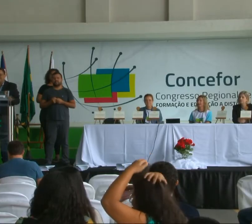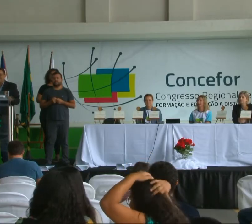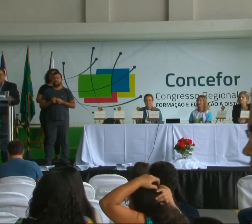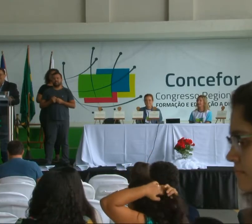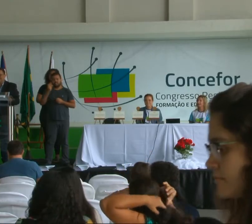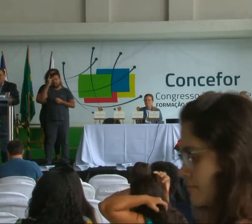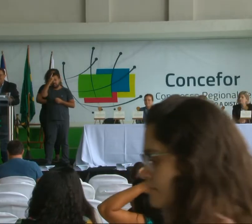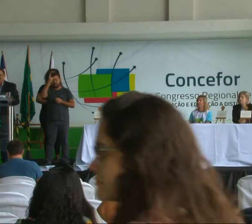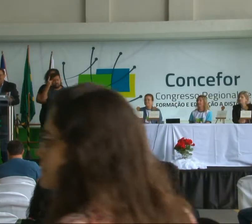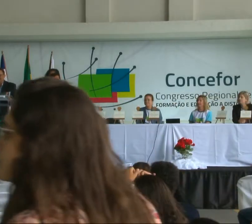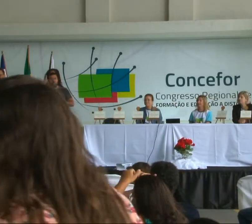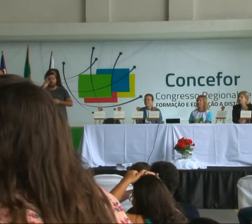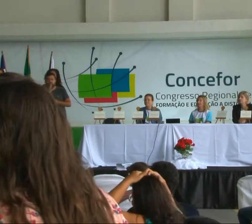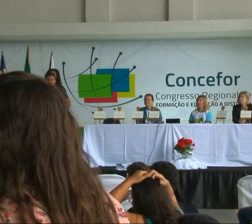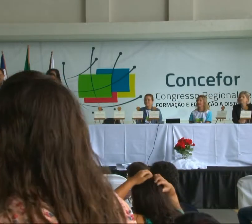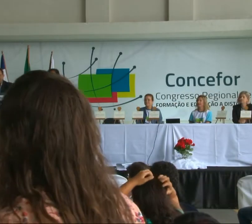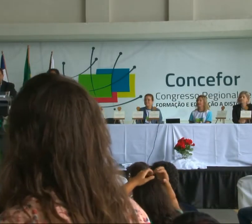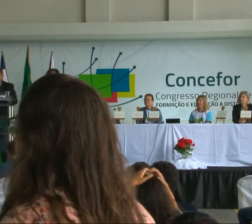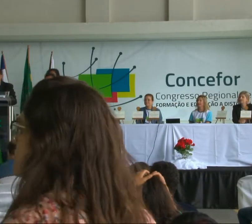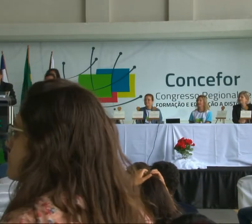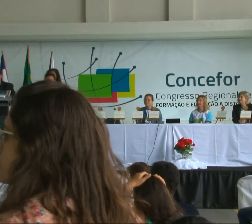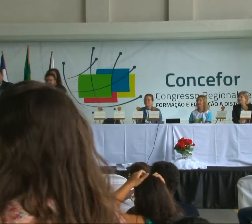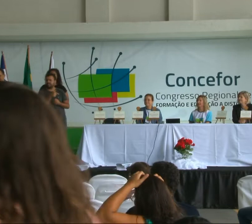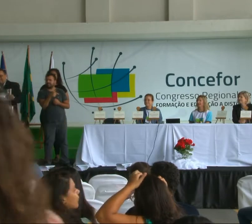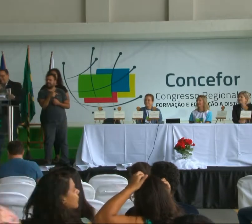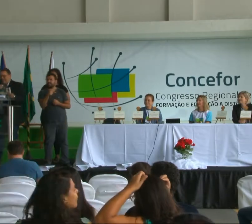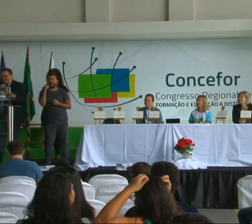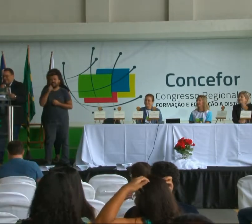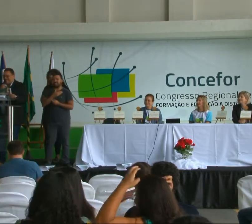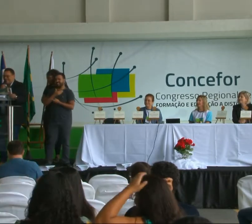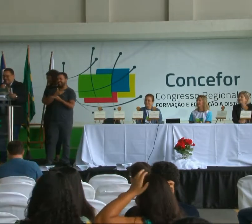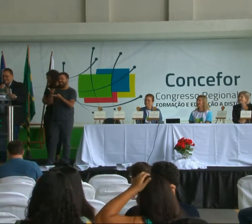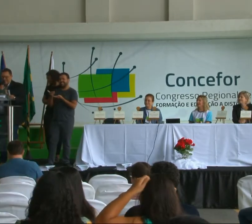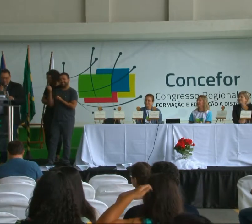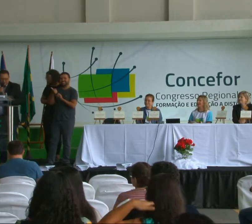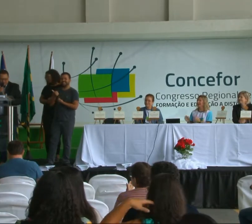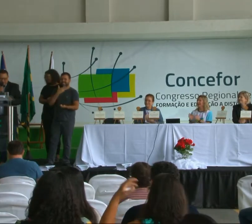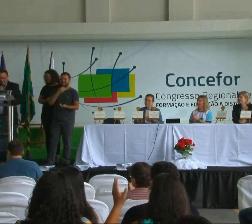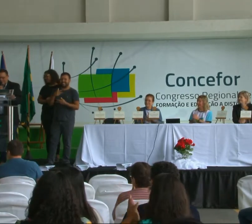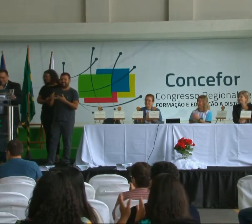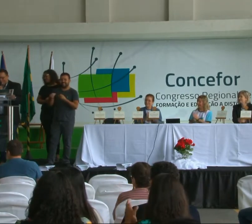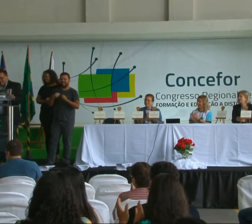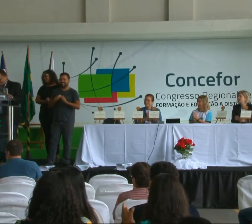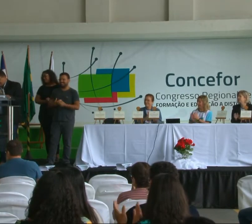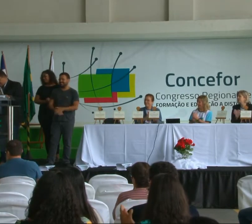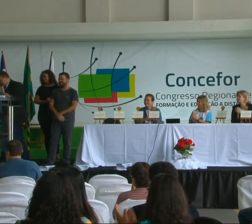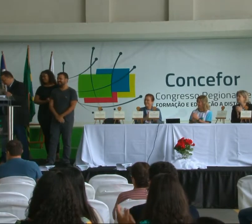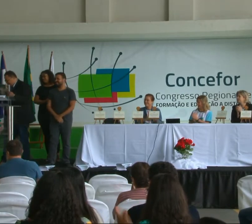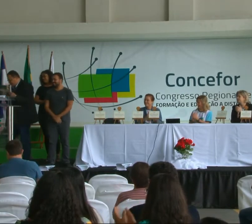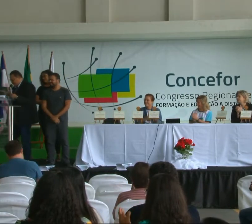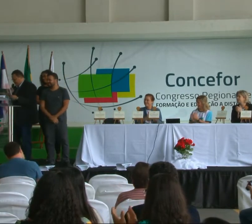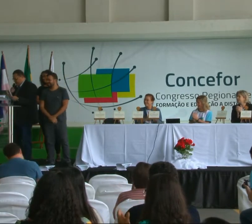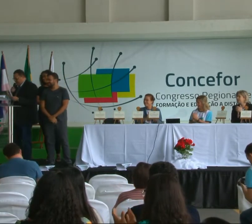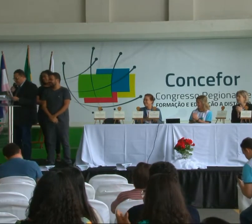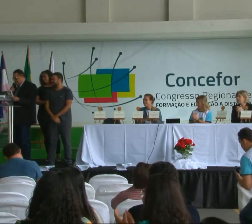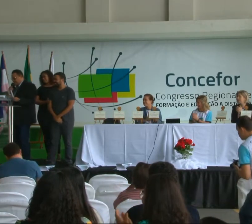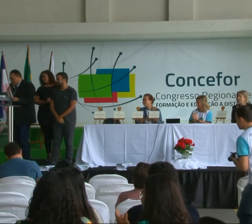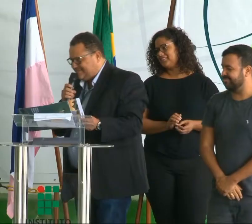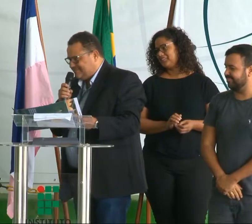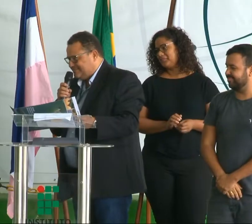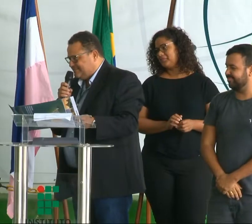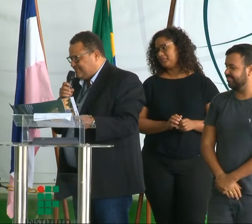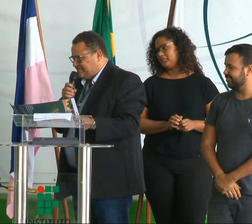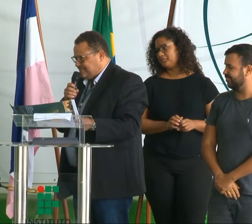Alguém conhece ele? A nossa colega aqui vai vir aqui receber aqui como representante aqui. Por favor,